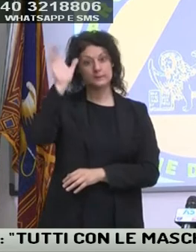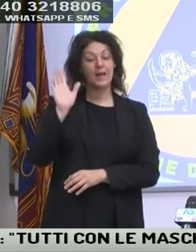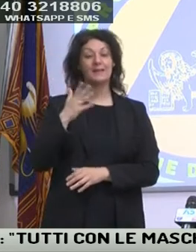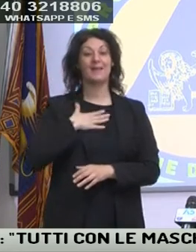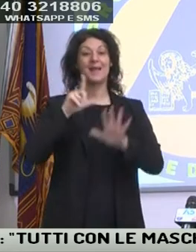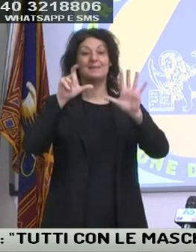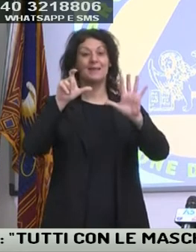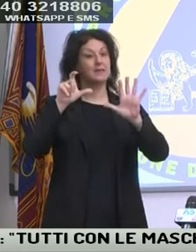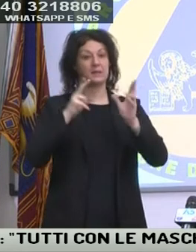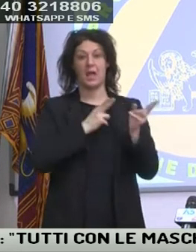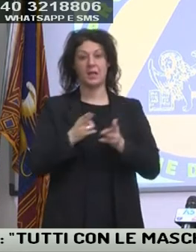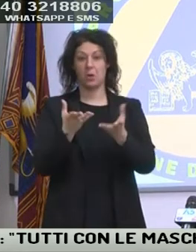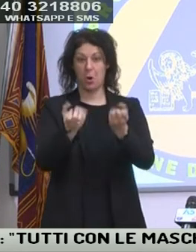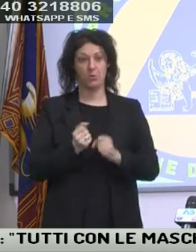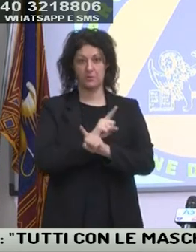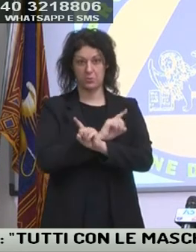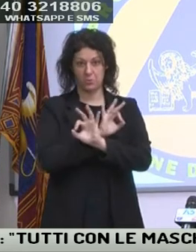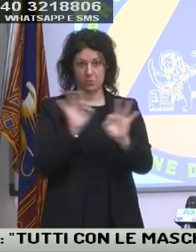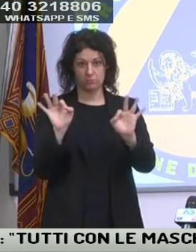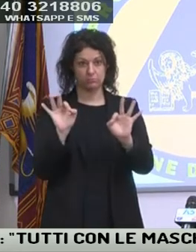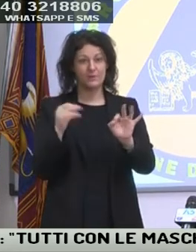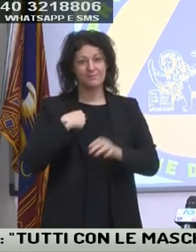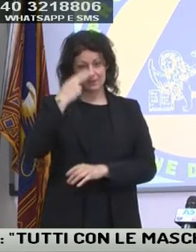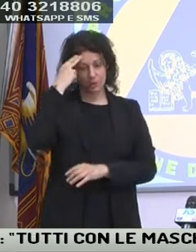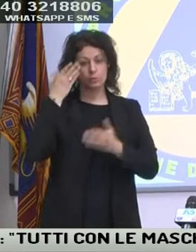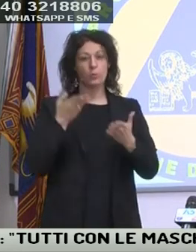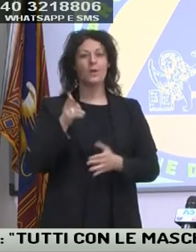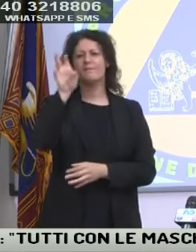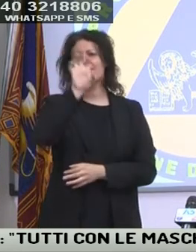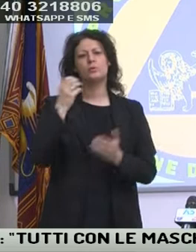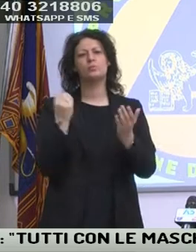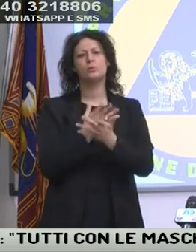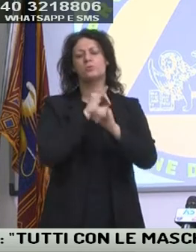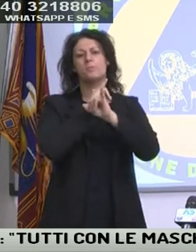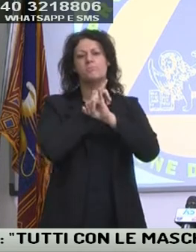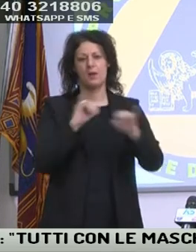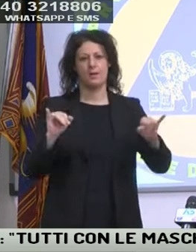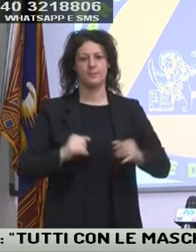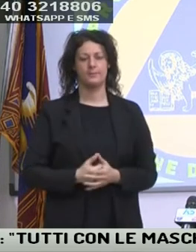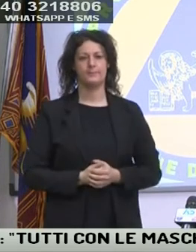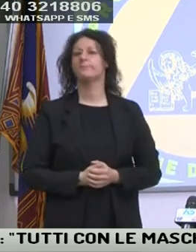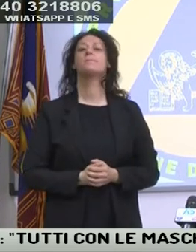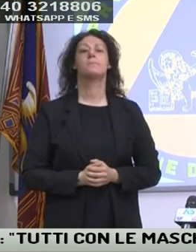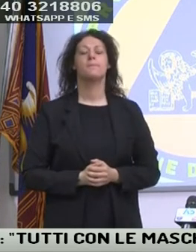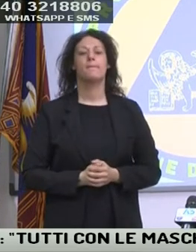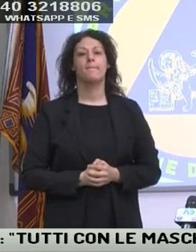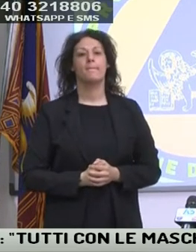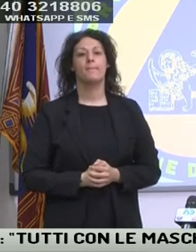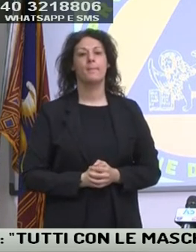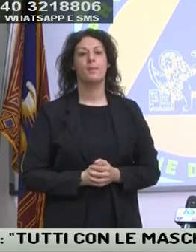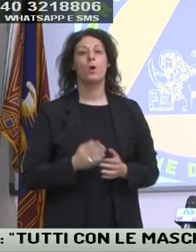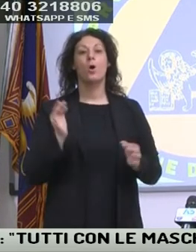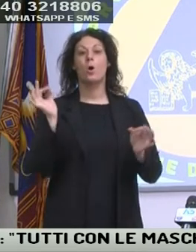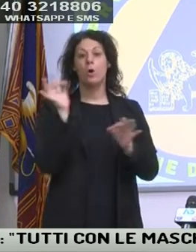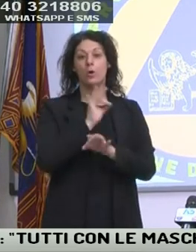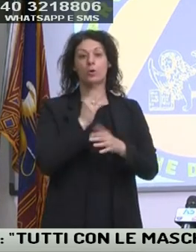anni. Ecco, vorrei ricordare che in Veneto questo non è mai accaduto e non è neanche mai accaduto che un nostro